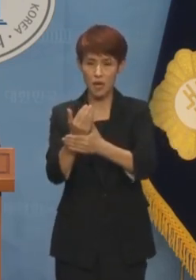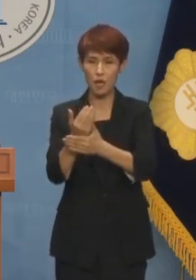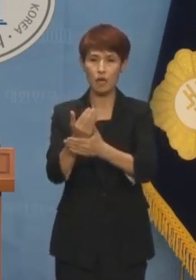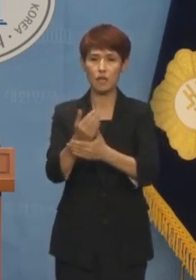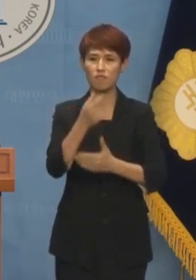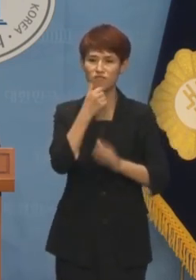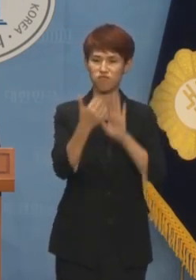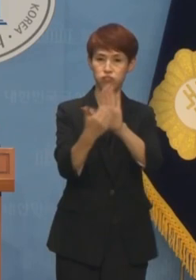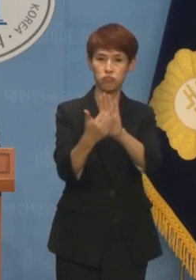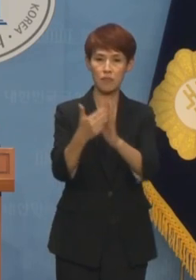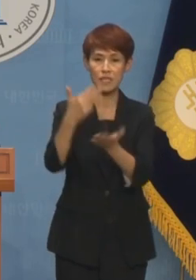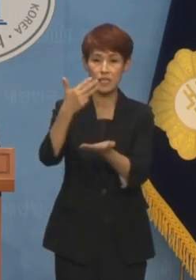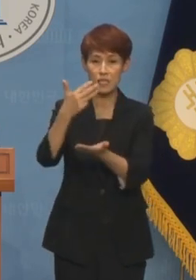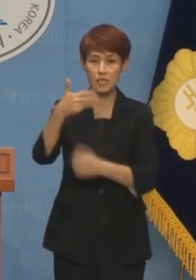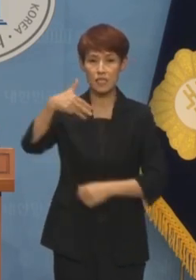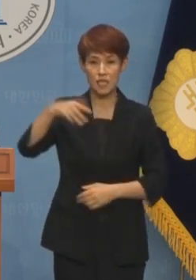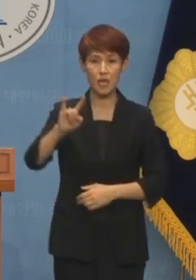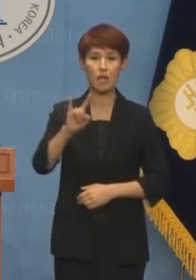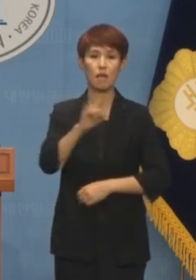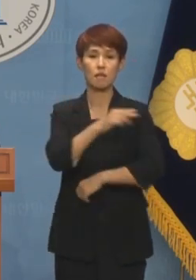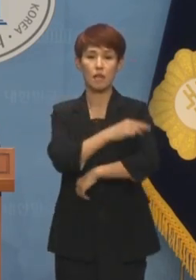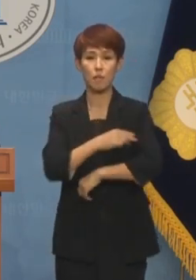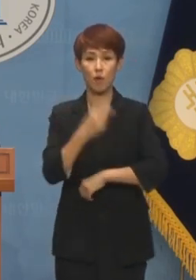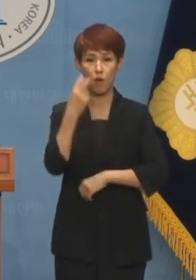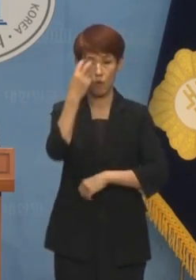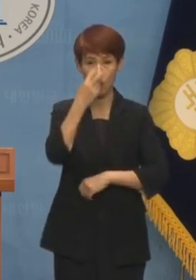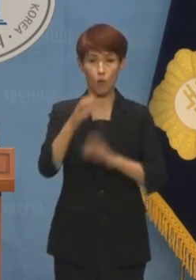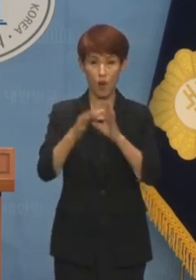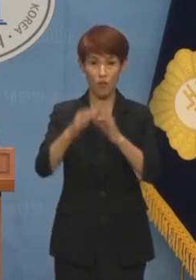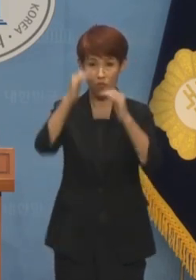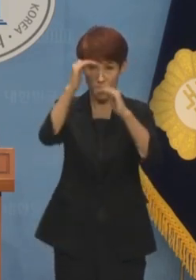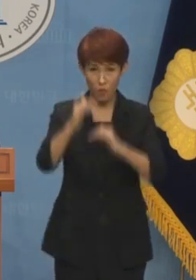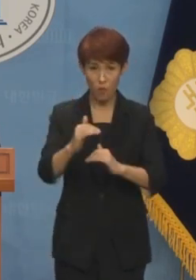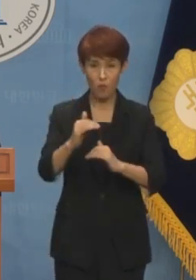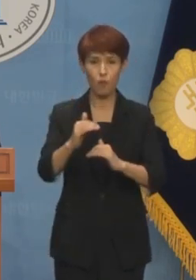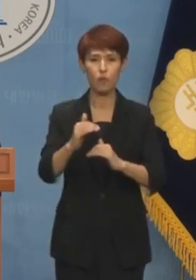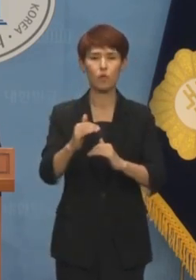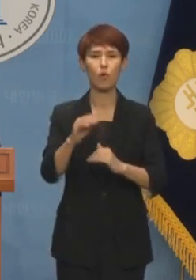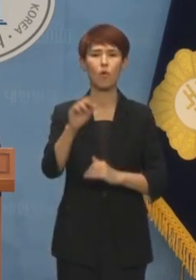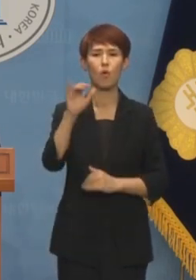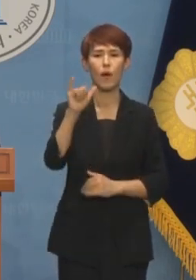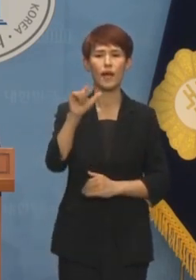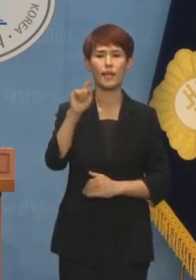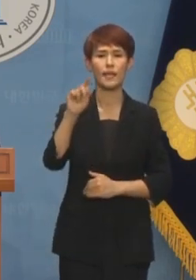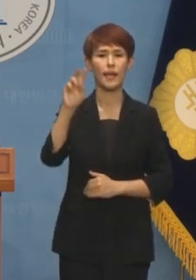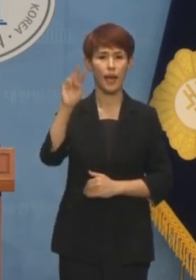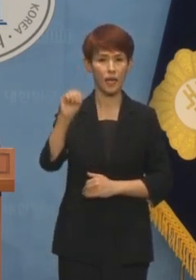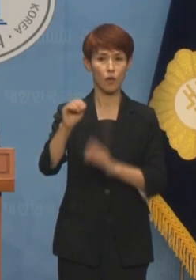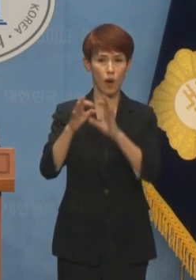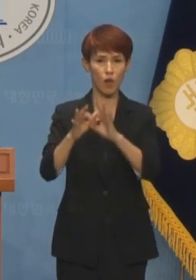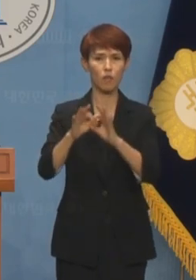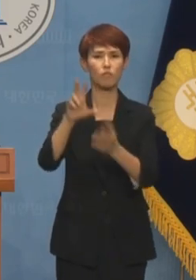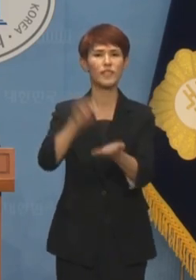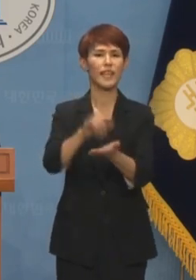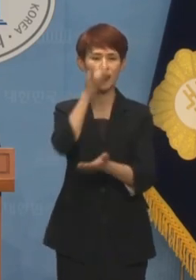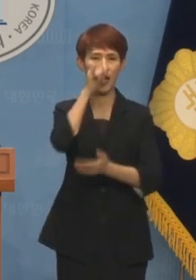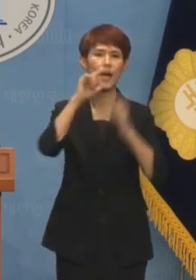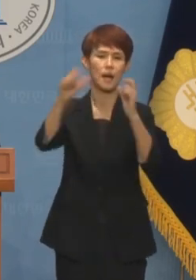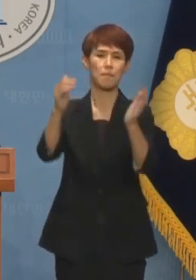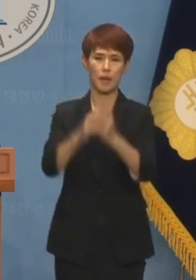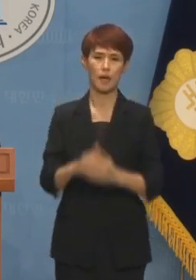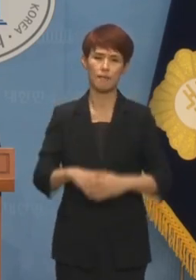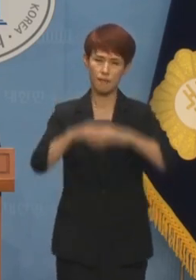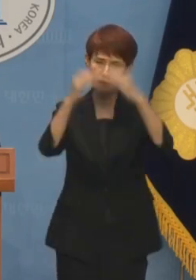해병대 최상병 사건 관련 공판, 그리고 YTN 민영화 논란 보도까지 문제 삼았습니다.